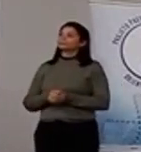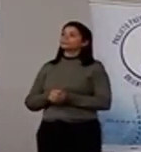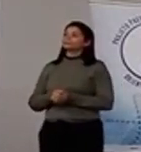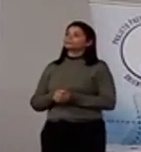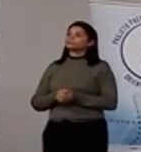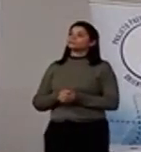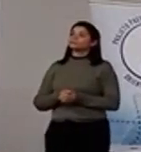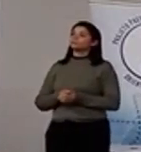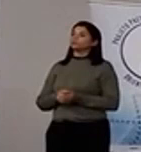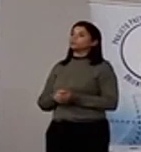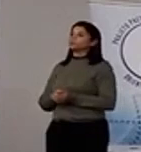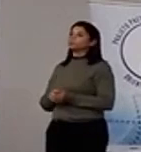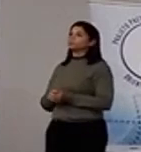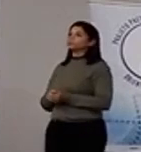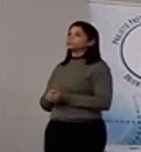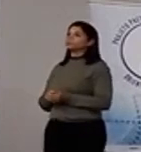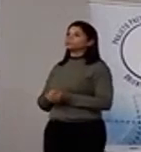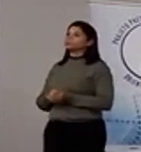Acho que tem outra pergunta aqui.